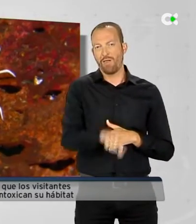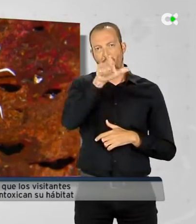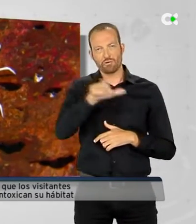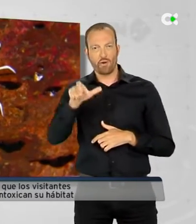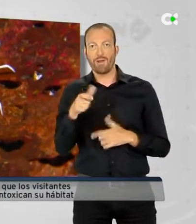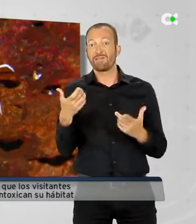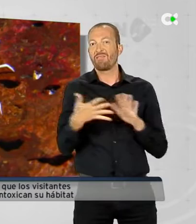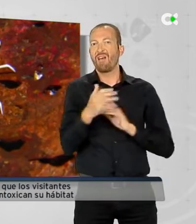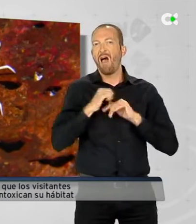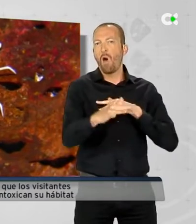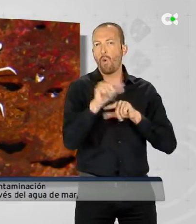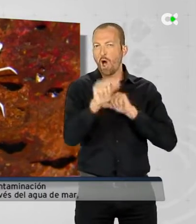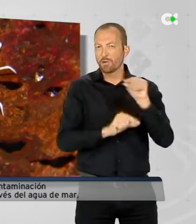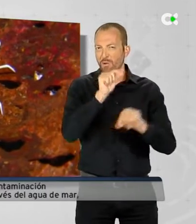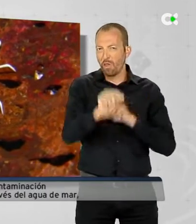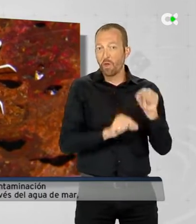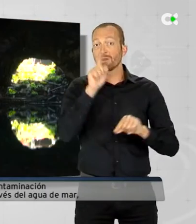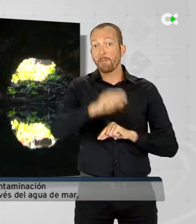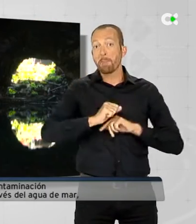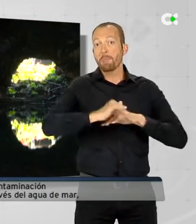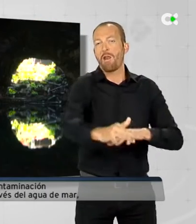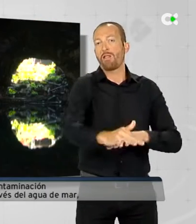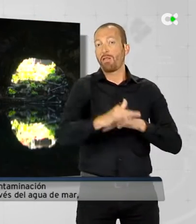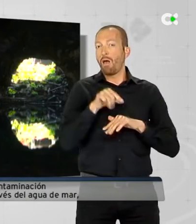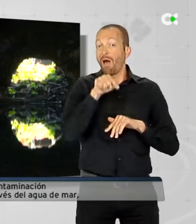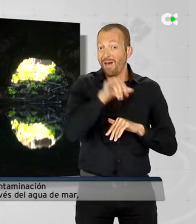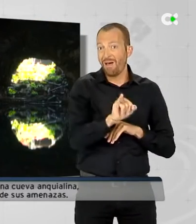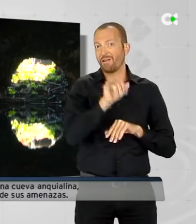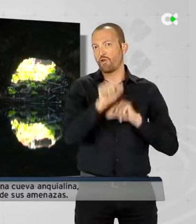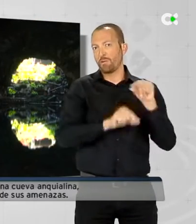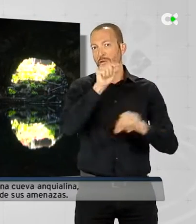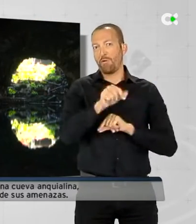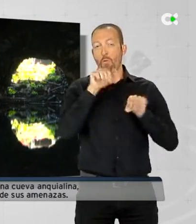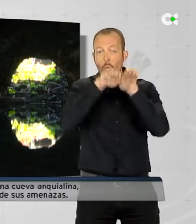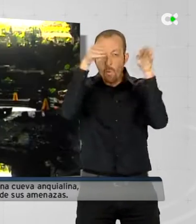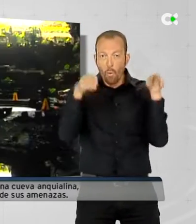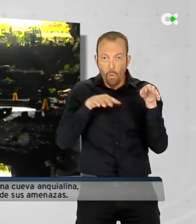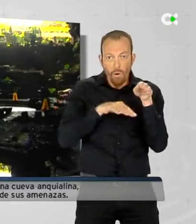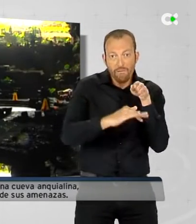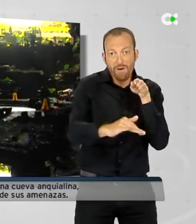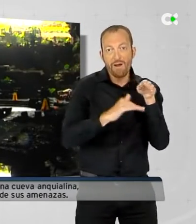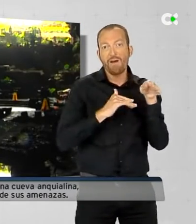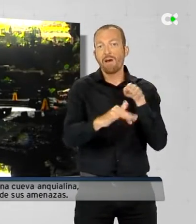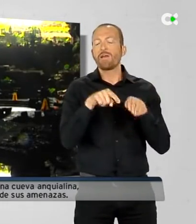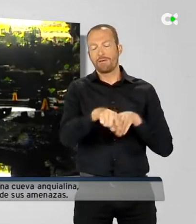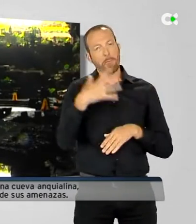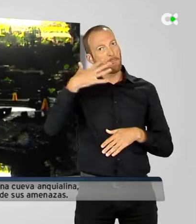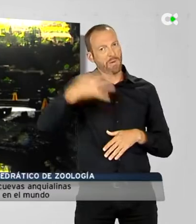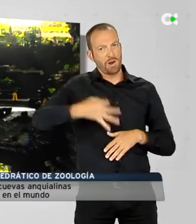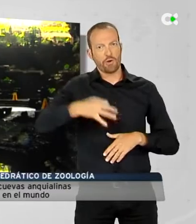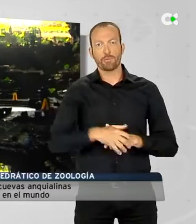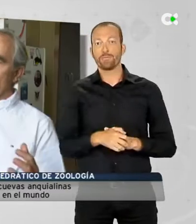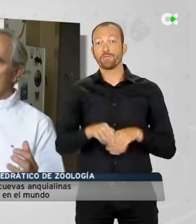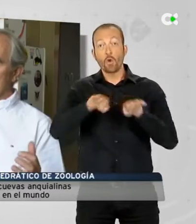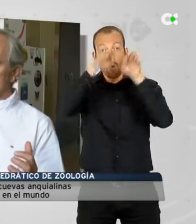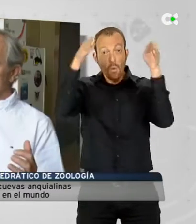que intoxican su hábitat o la contaminación que entra a través del agua de mar al tratarse de una cueva anquialina son algunas de sus amenazas. De todas las